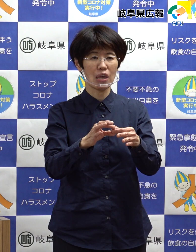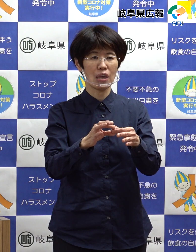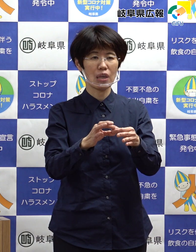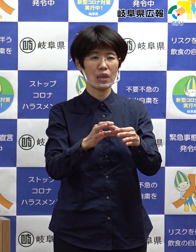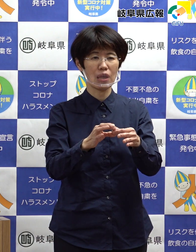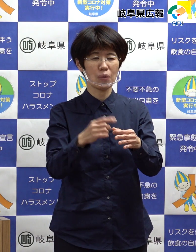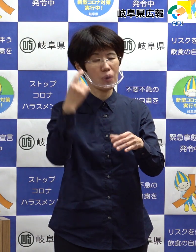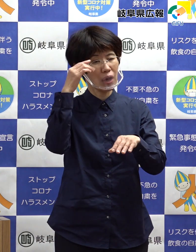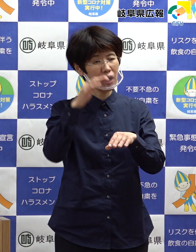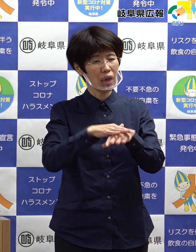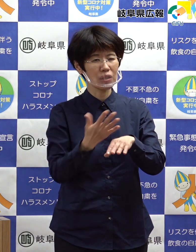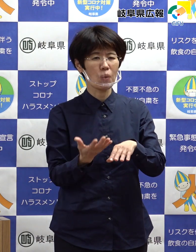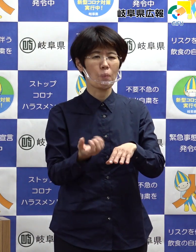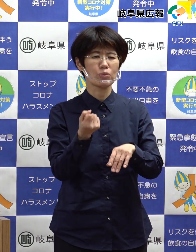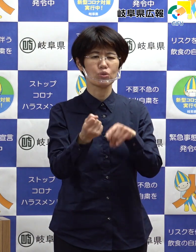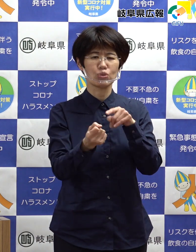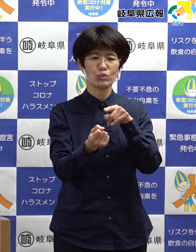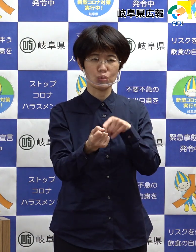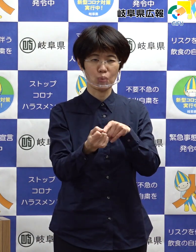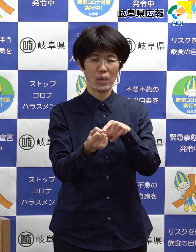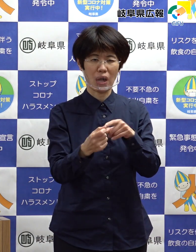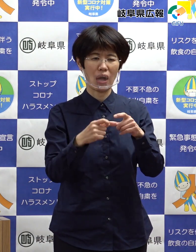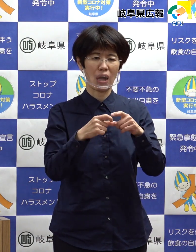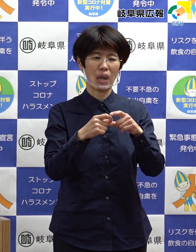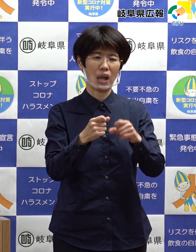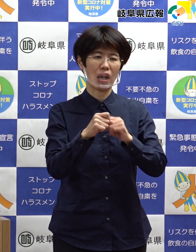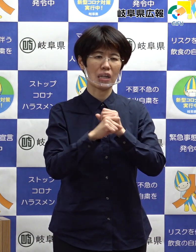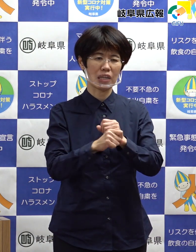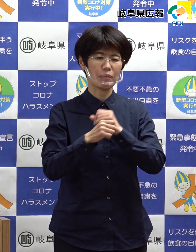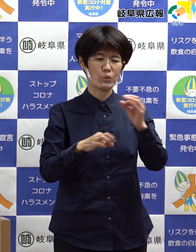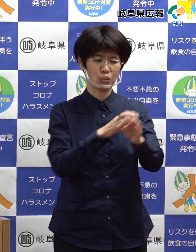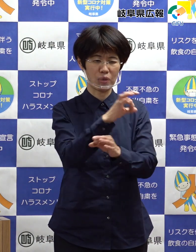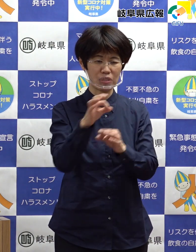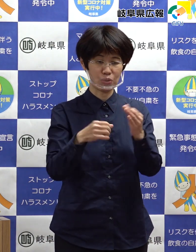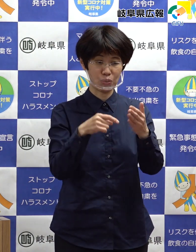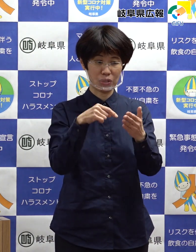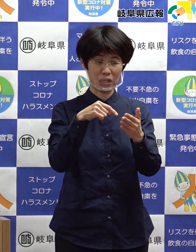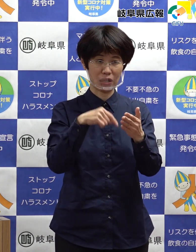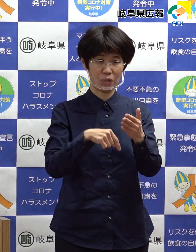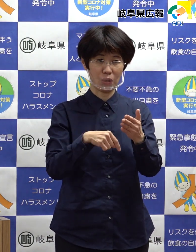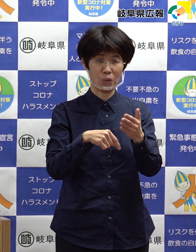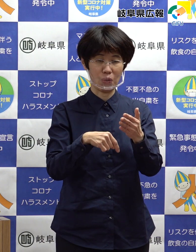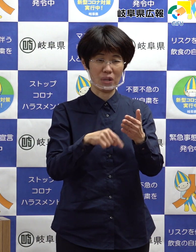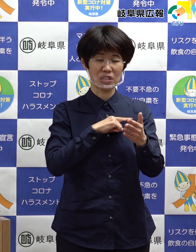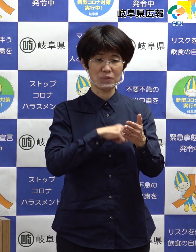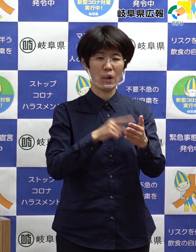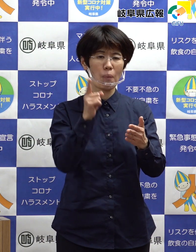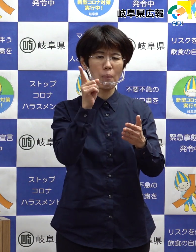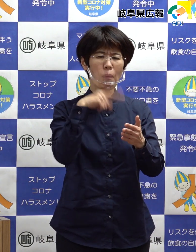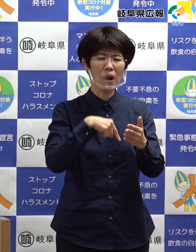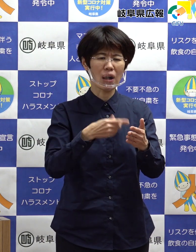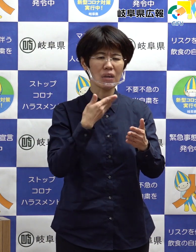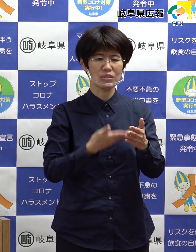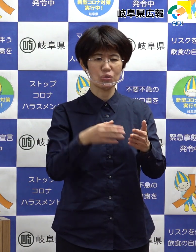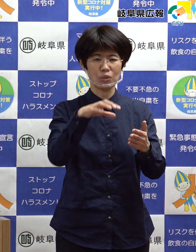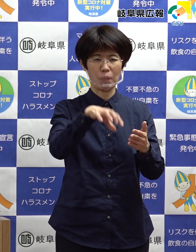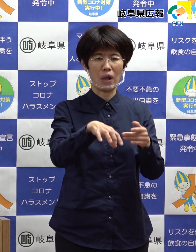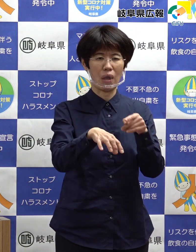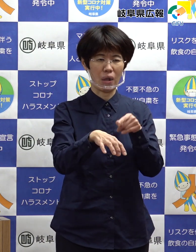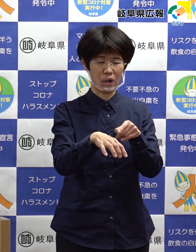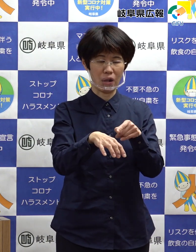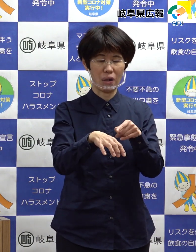疑念を持たれるっていうのはもう競馬を運営する上でですね、一番あってはならないことですから、ね、